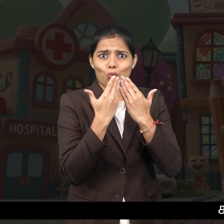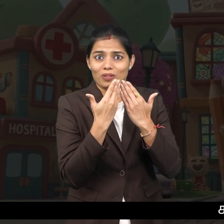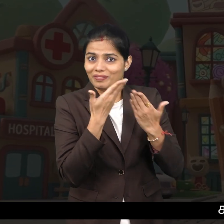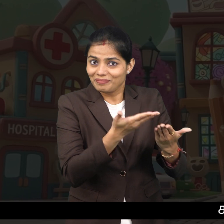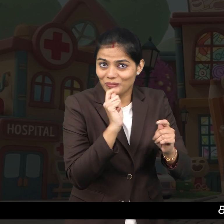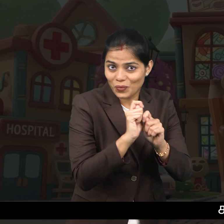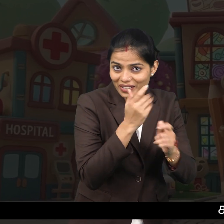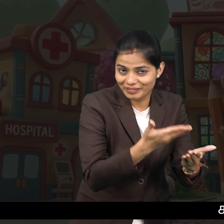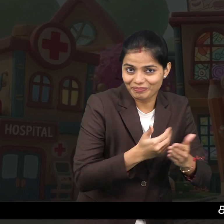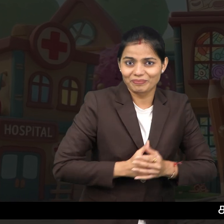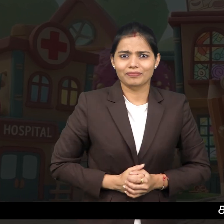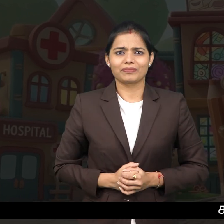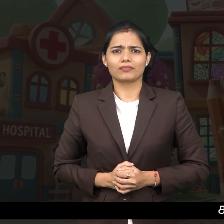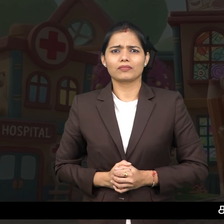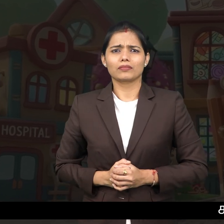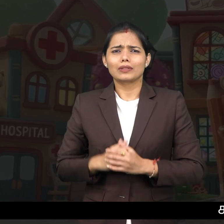கல்வி சேவைகள்,